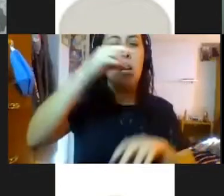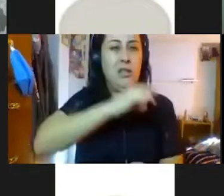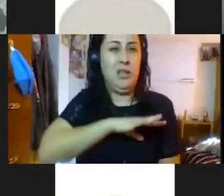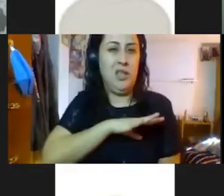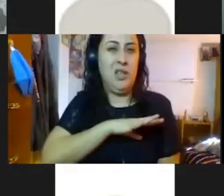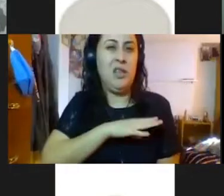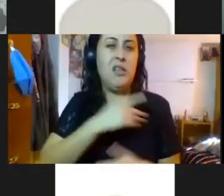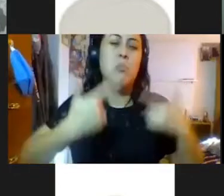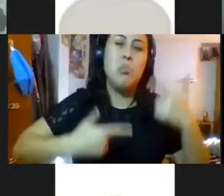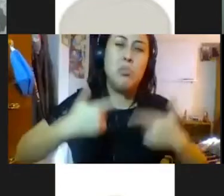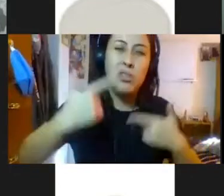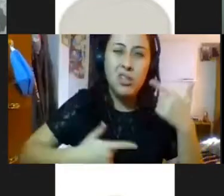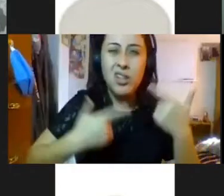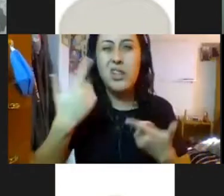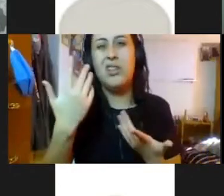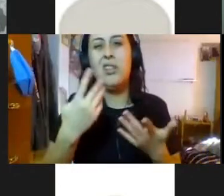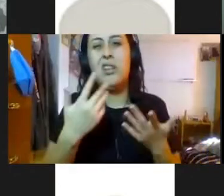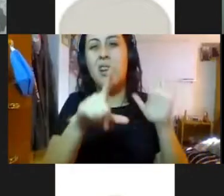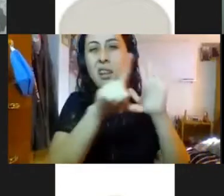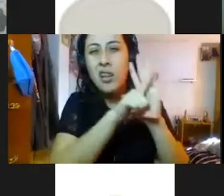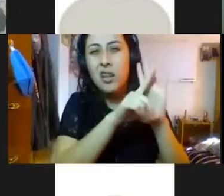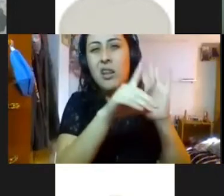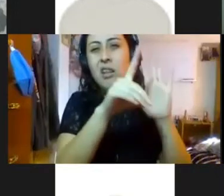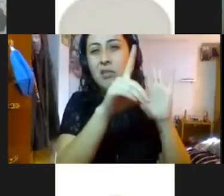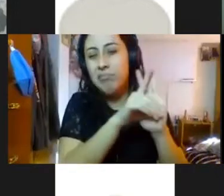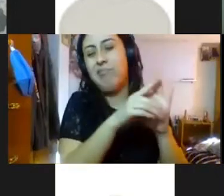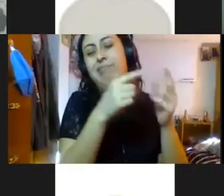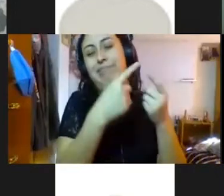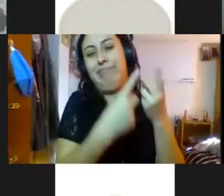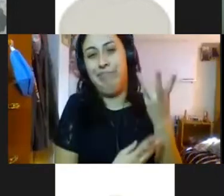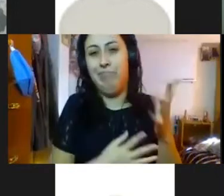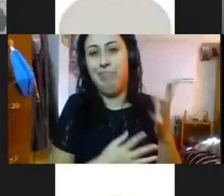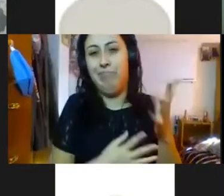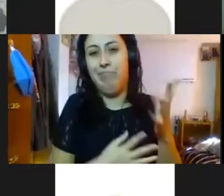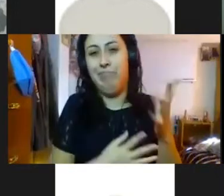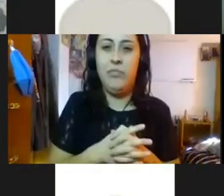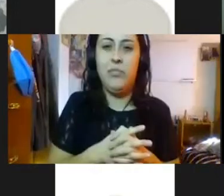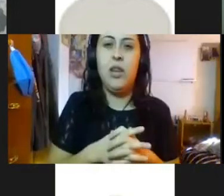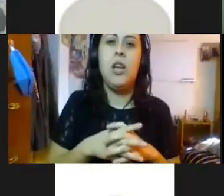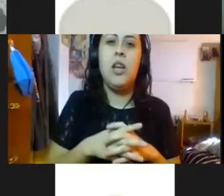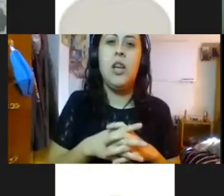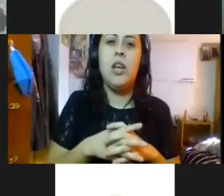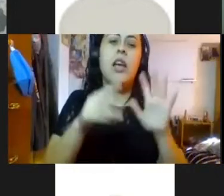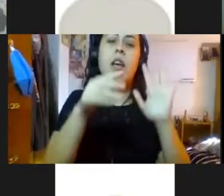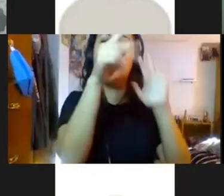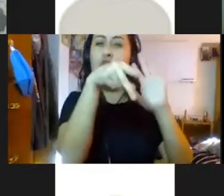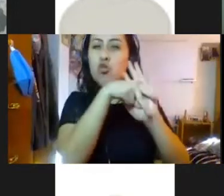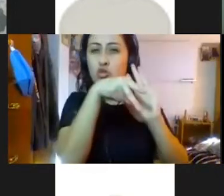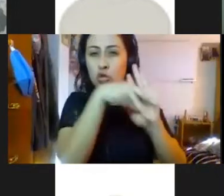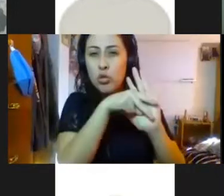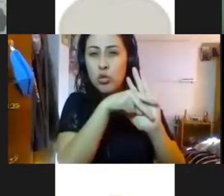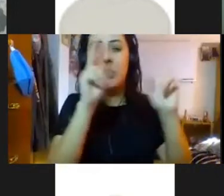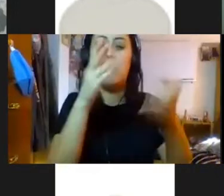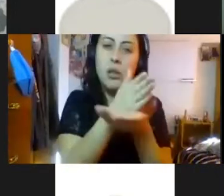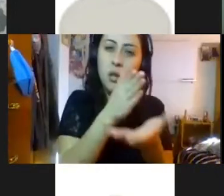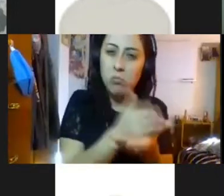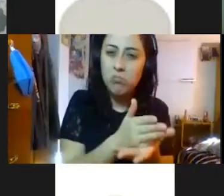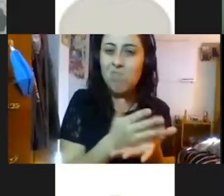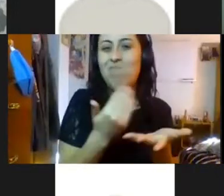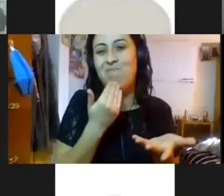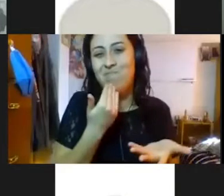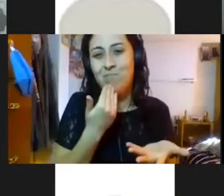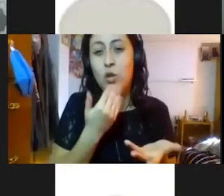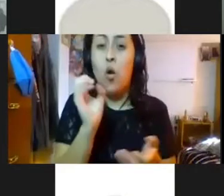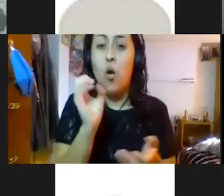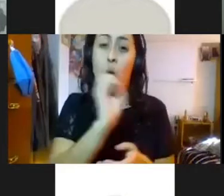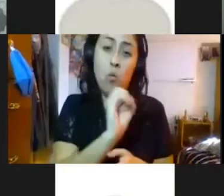otras decisiones que tienen que ver con el establecimiento, la dirección, o también con el rol que